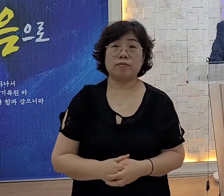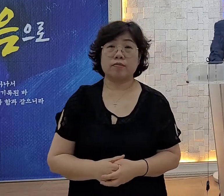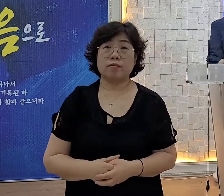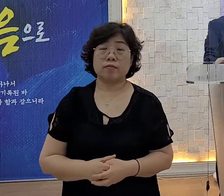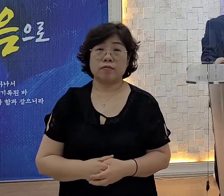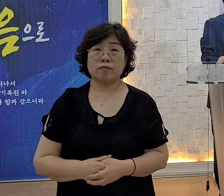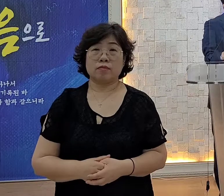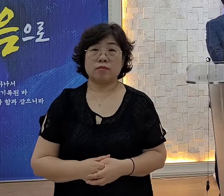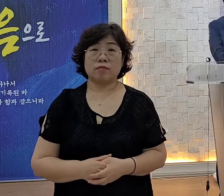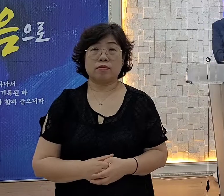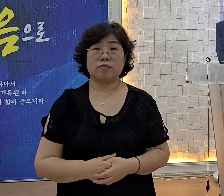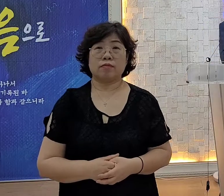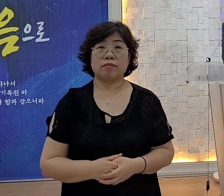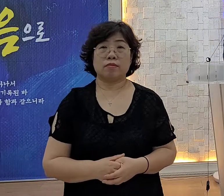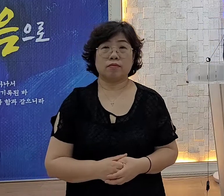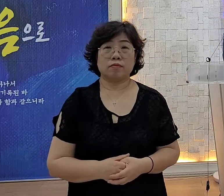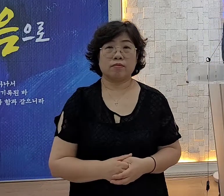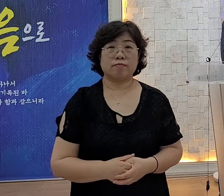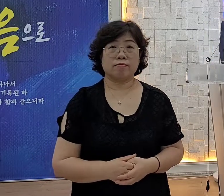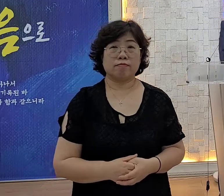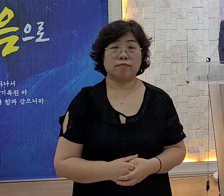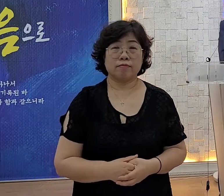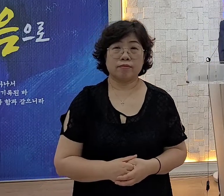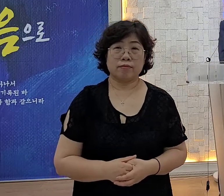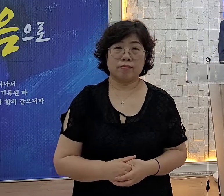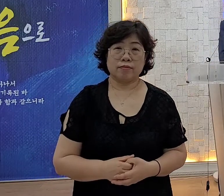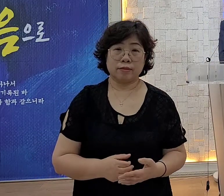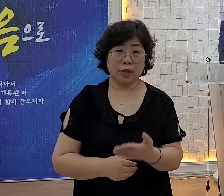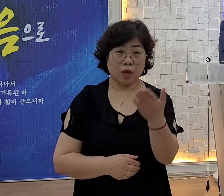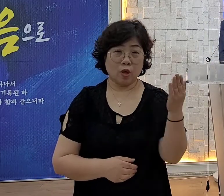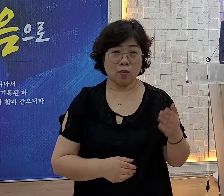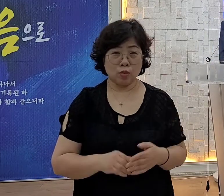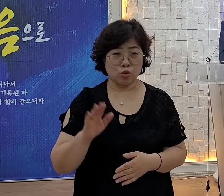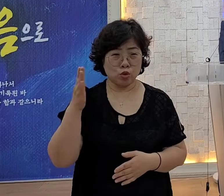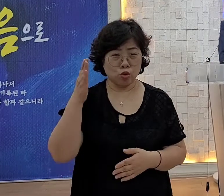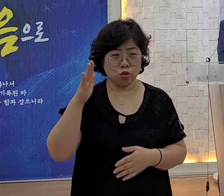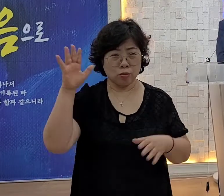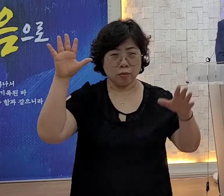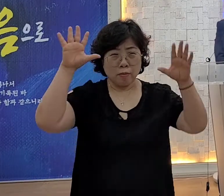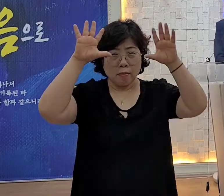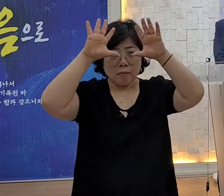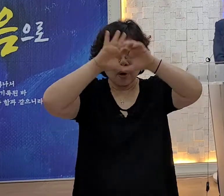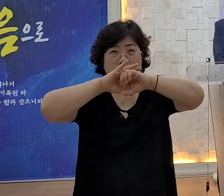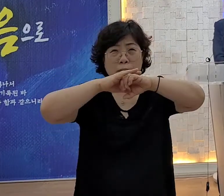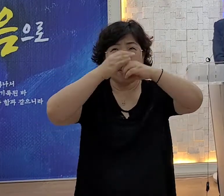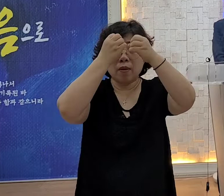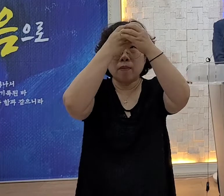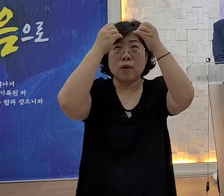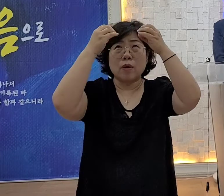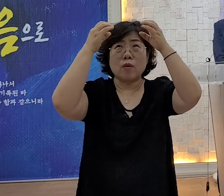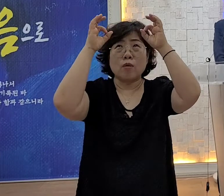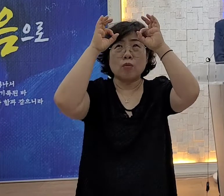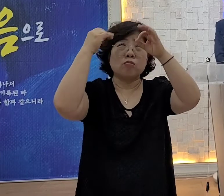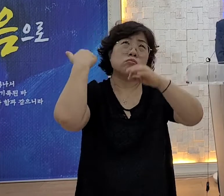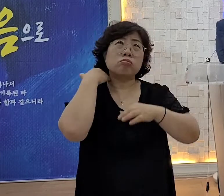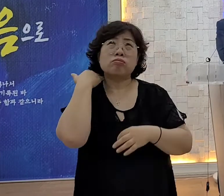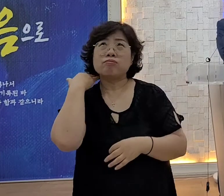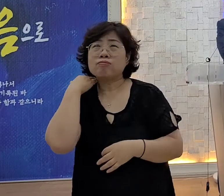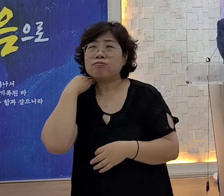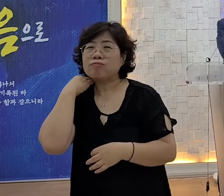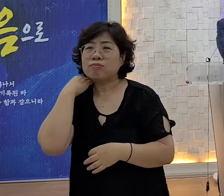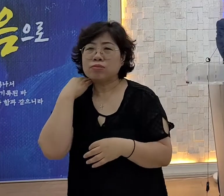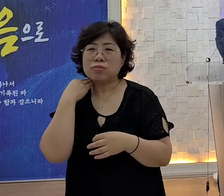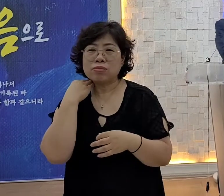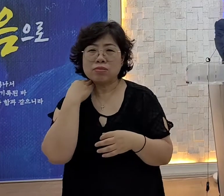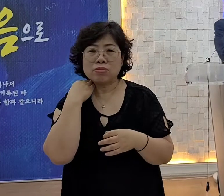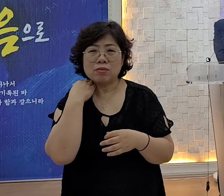여러분 지금 요즘 우리 양산이나 뭐 이렇게 부산 이 도시에 나가면 밤에 별 보기가 어렵습니다. 뭐 구름 때문이 아니고